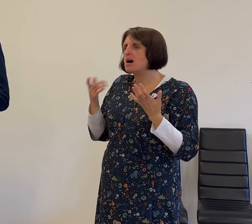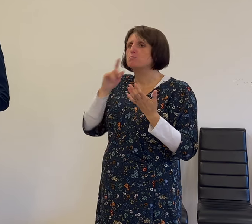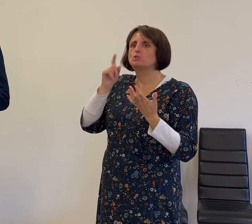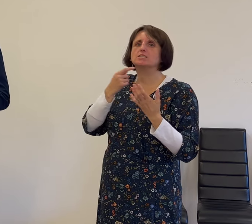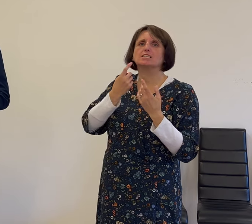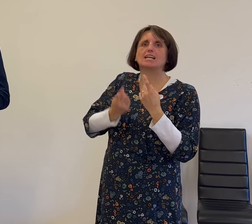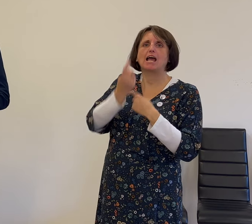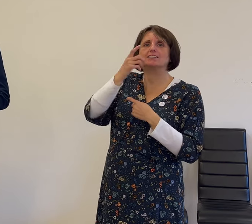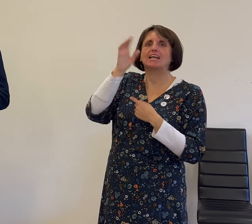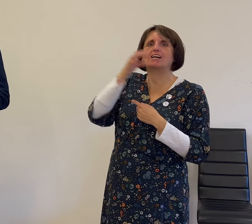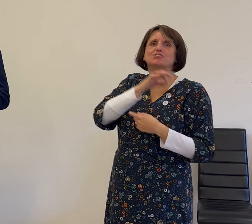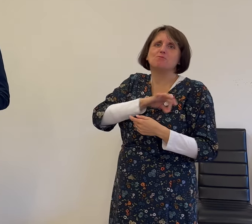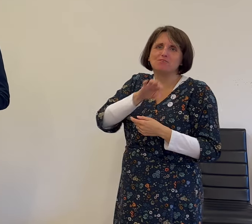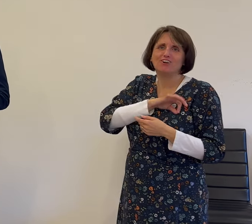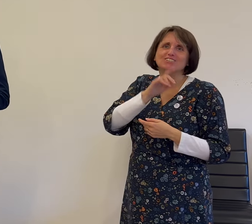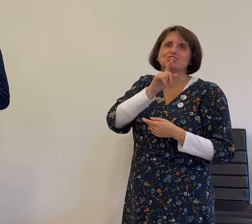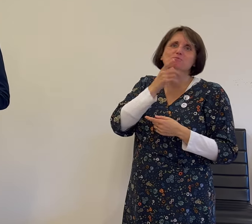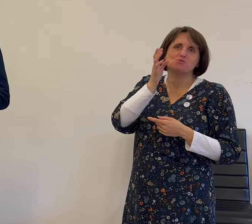s Goliášem.